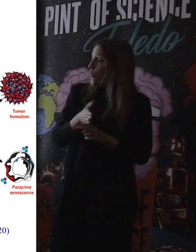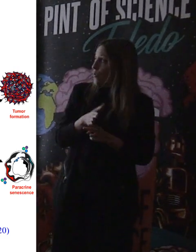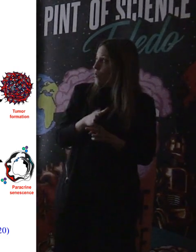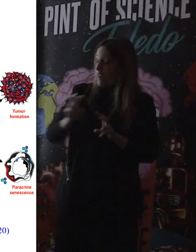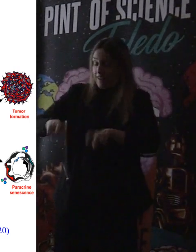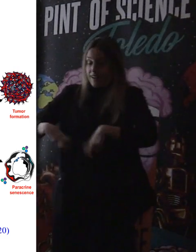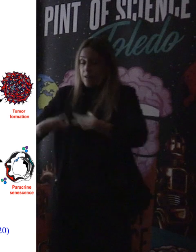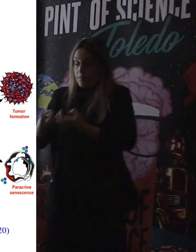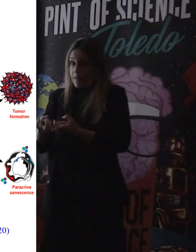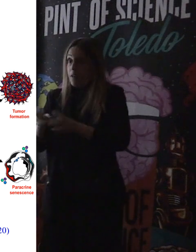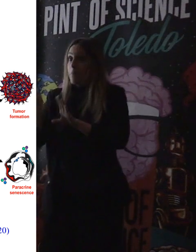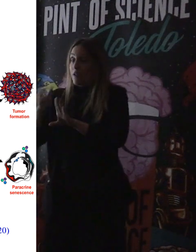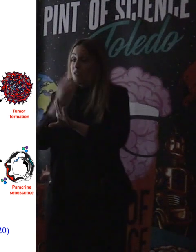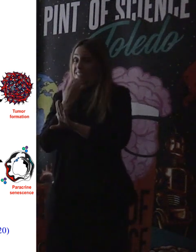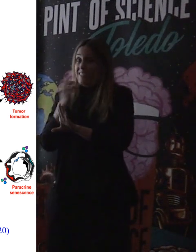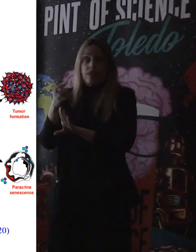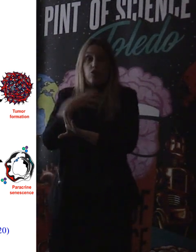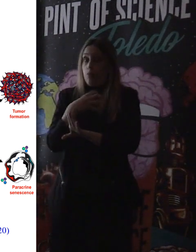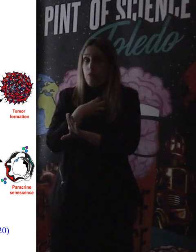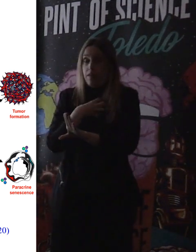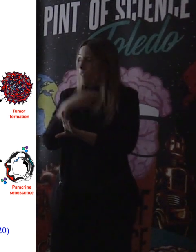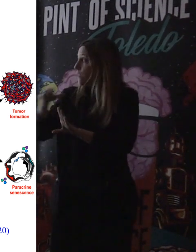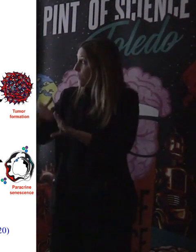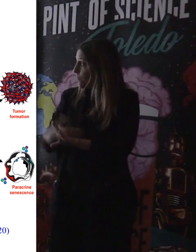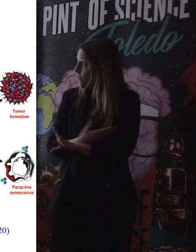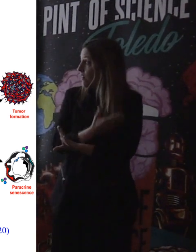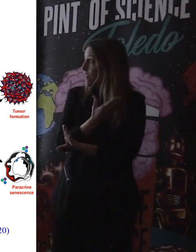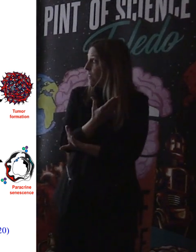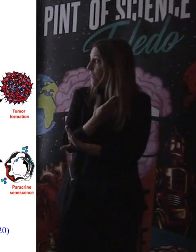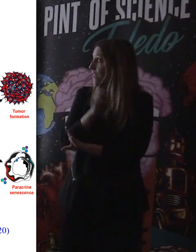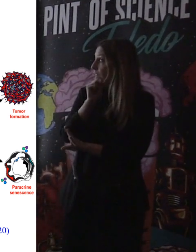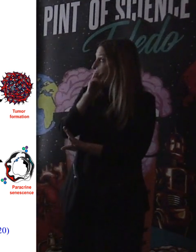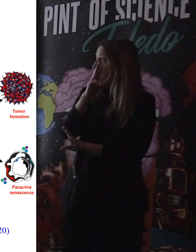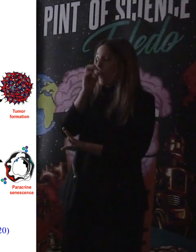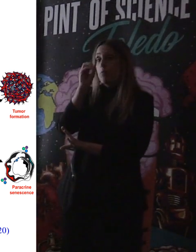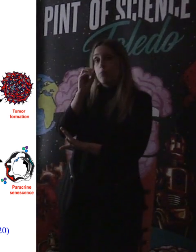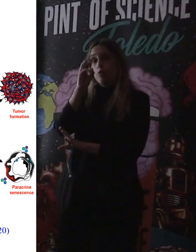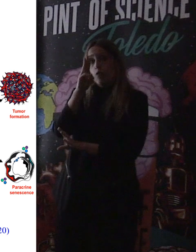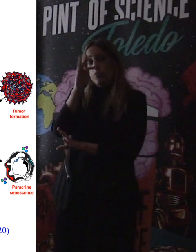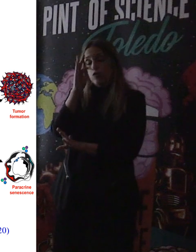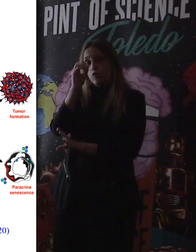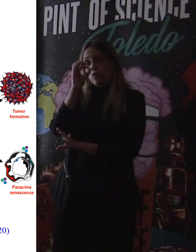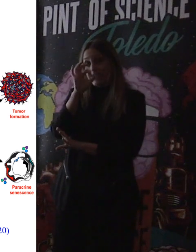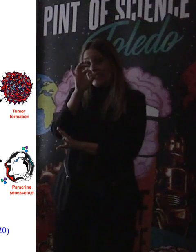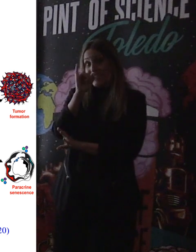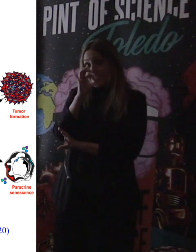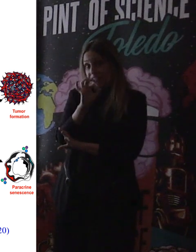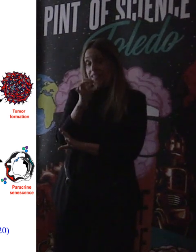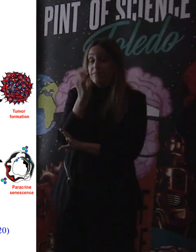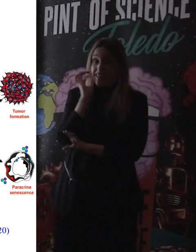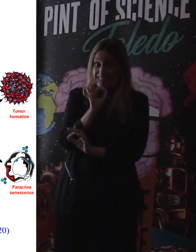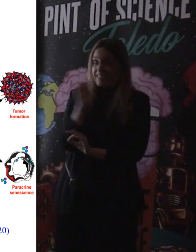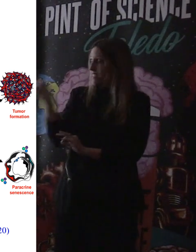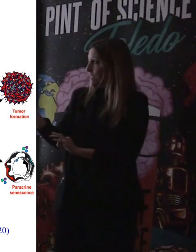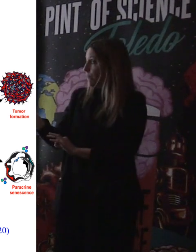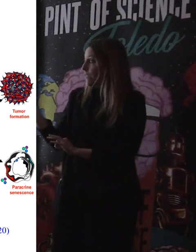el daño. Si no puede, va a la apoptosis a este fenotipo que se llama de la senescencia. Eso es esto. Y estas son